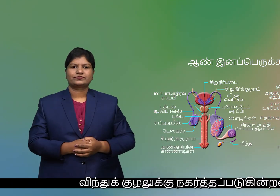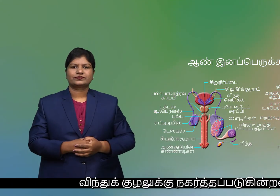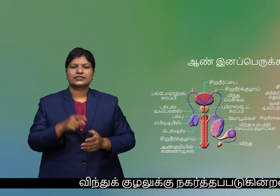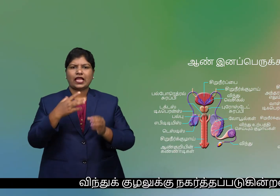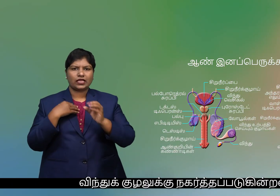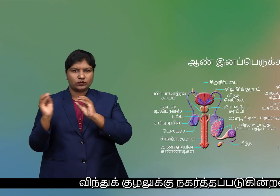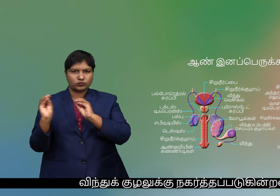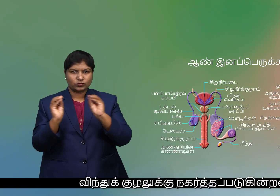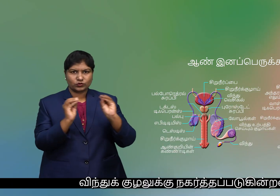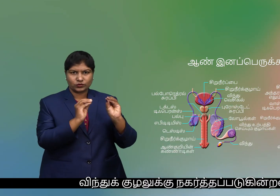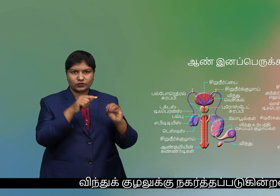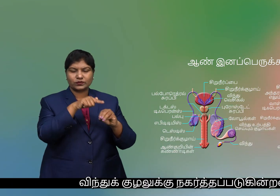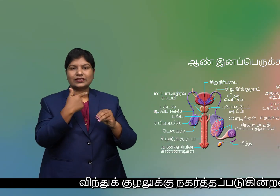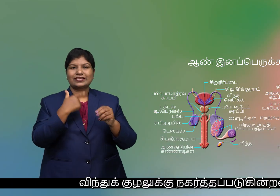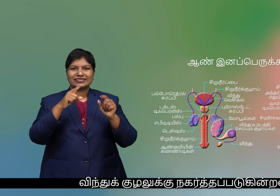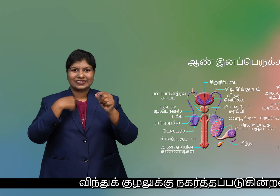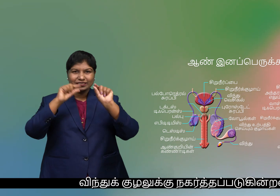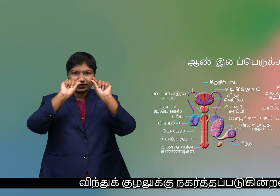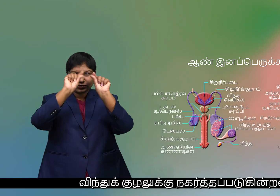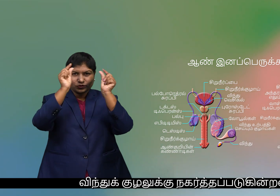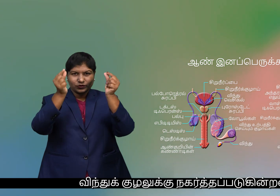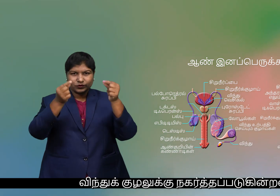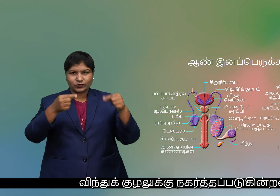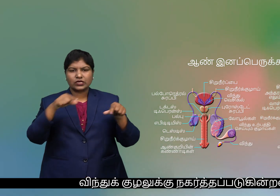விந்து குழலுக்கு நகர்த்தப்படுகின்றன.